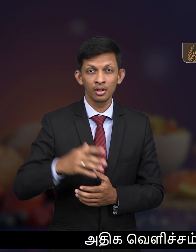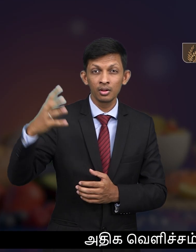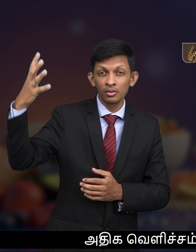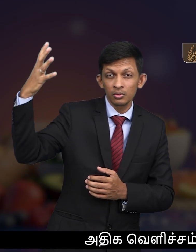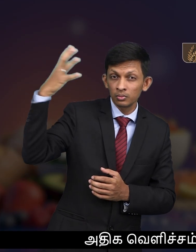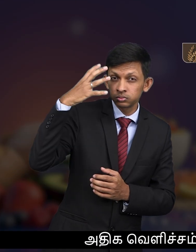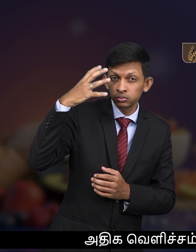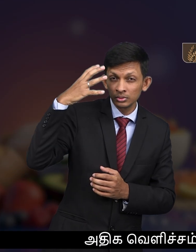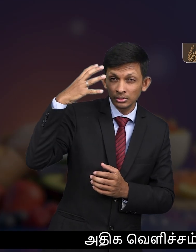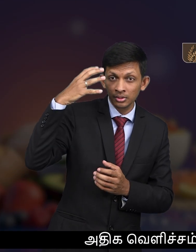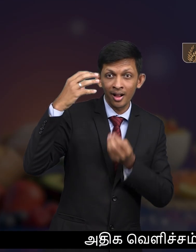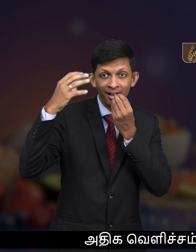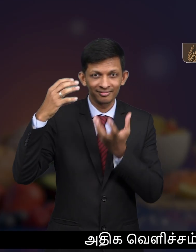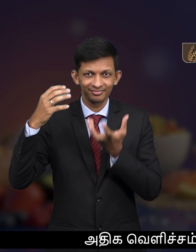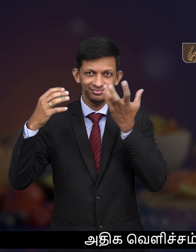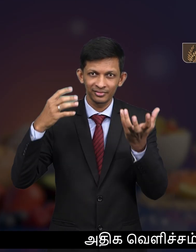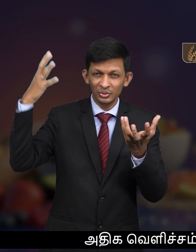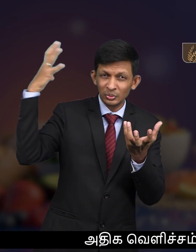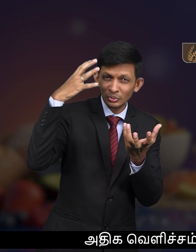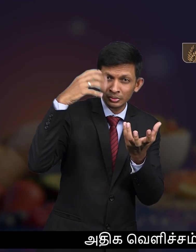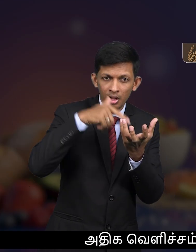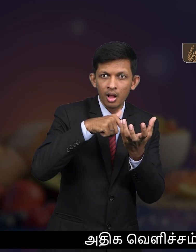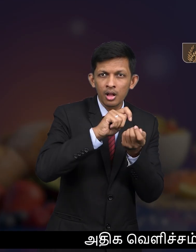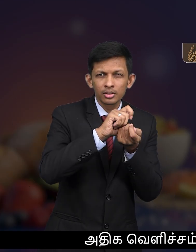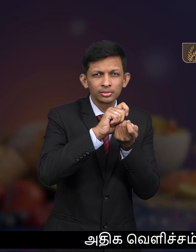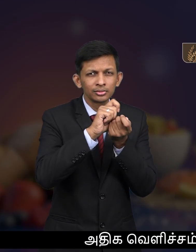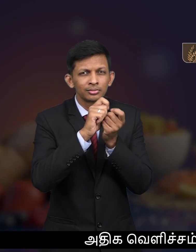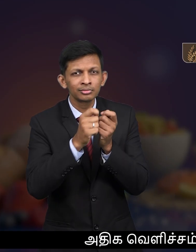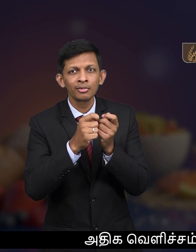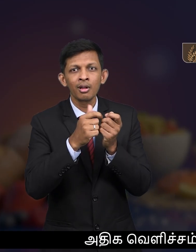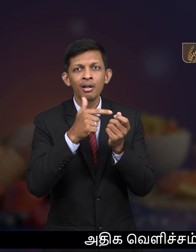அதிக வெளிச்சம் உணவின் நிறத்தை மாற்றி